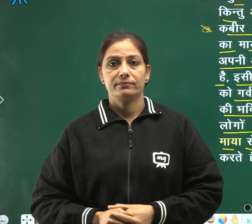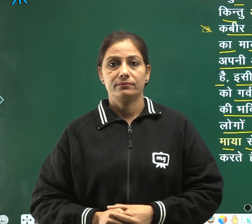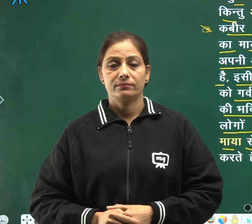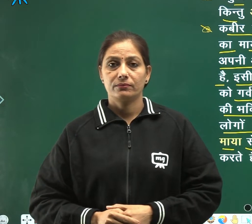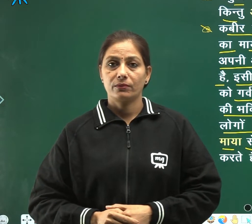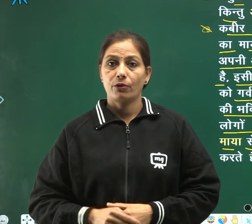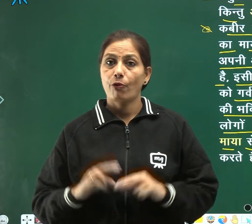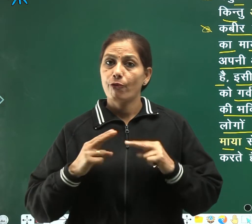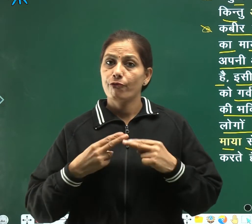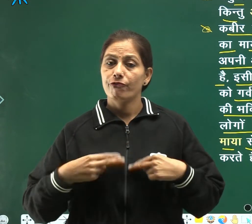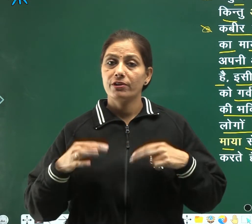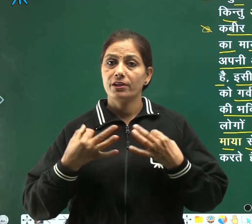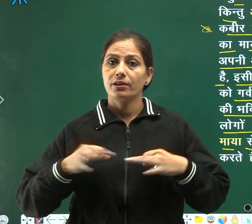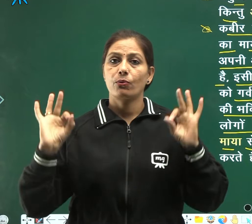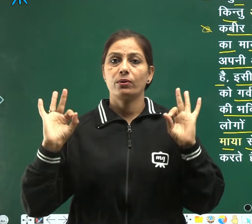मुक्त होने की